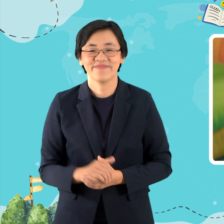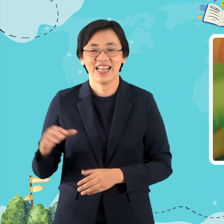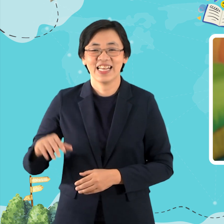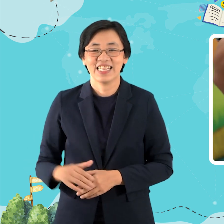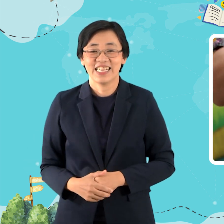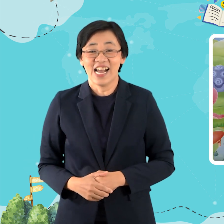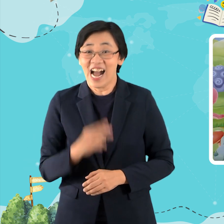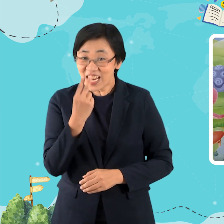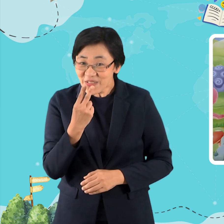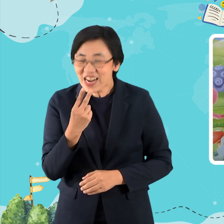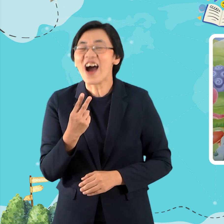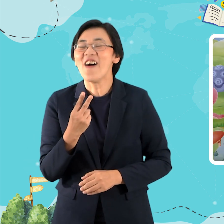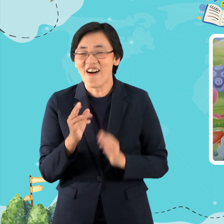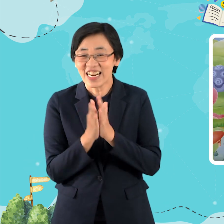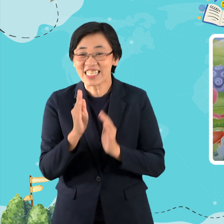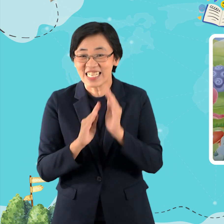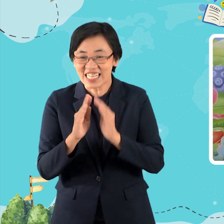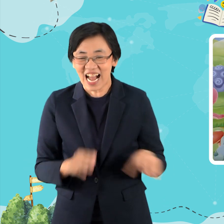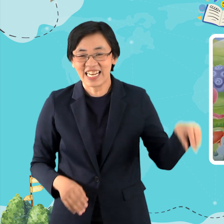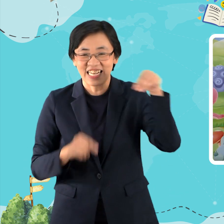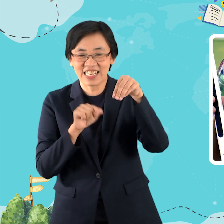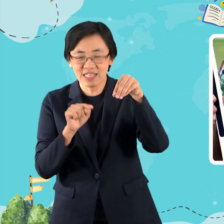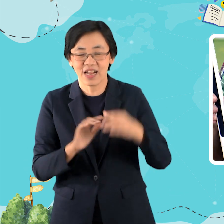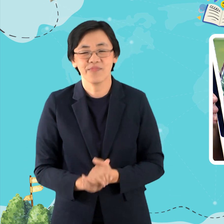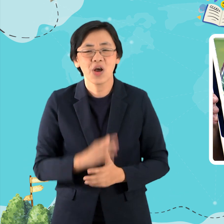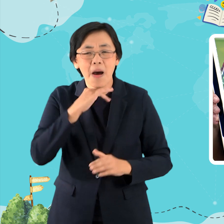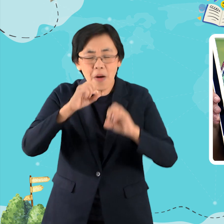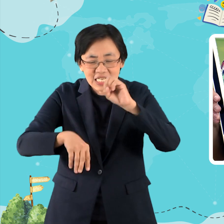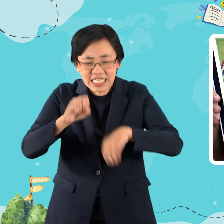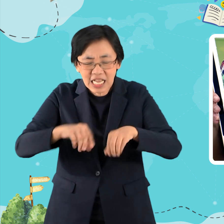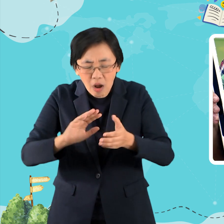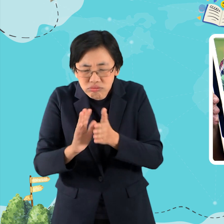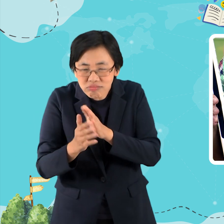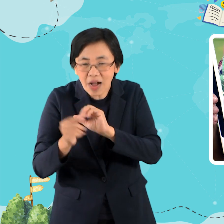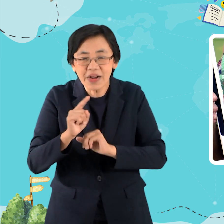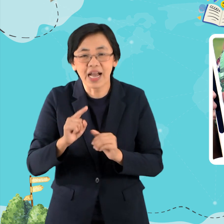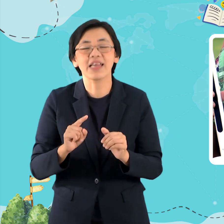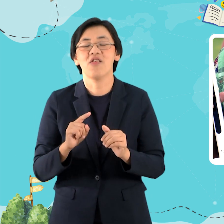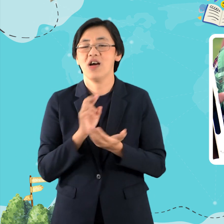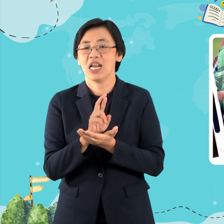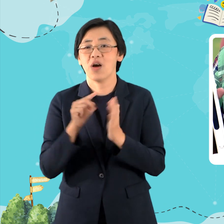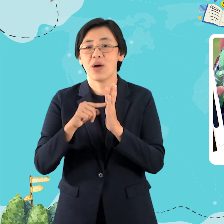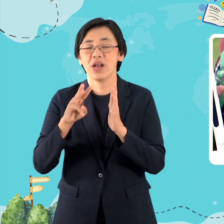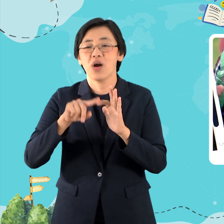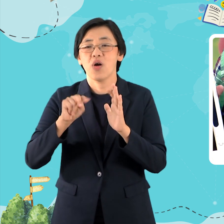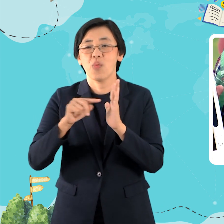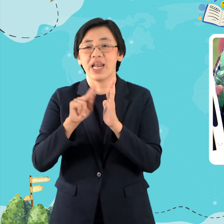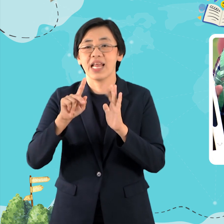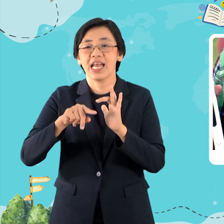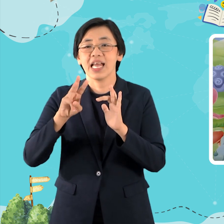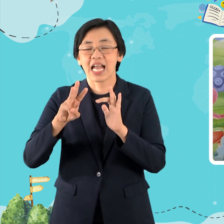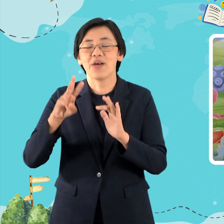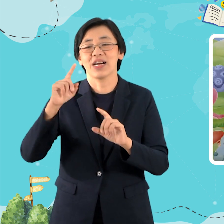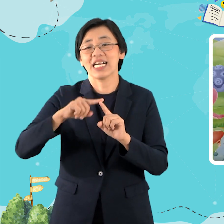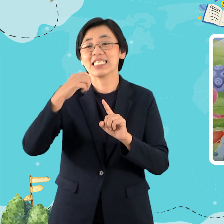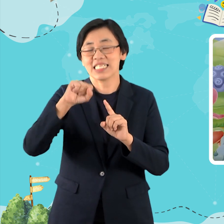ง เล่มแรกเลยครับ นี่ครับขยะแปลงร่างนะครับชุดรางวัลแว่นแก้วครั้งที่10นะครับขอบคุณสำนัก